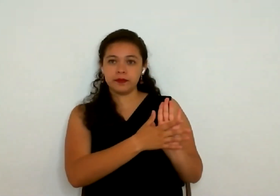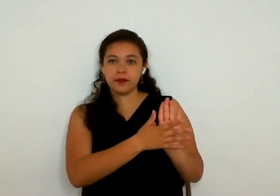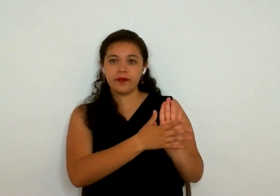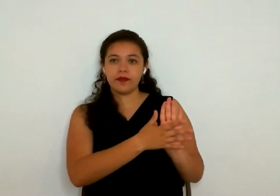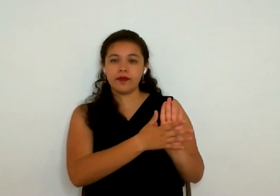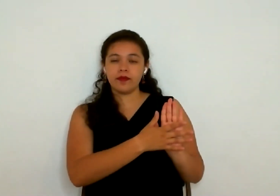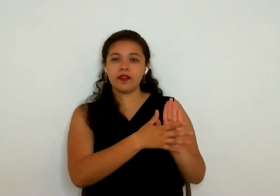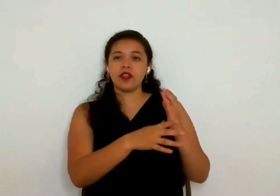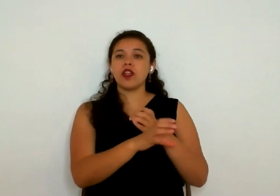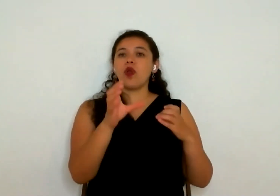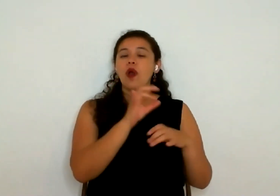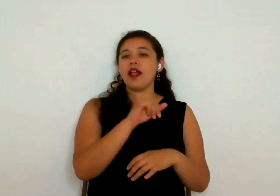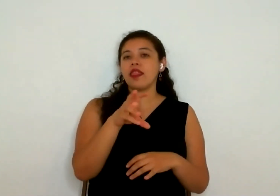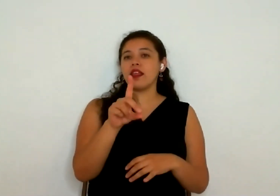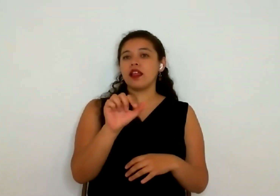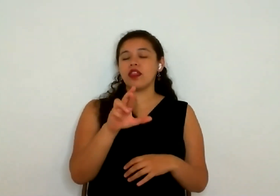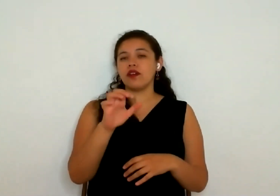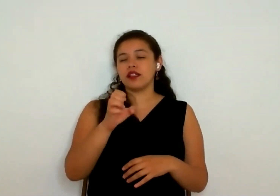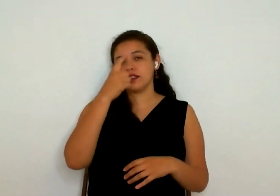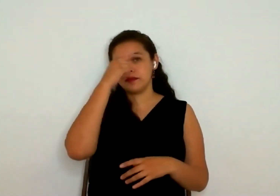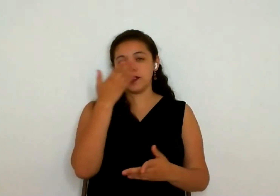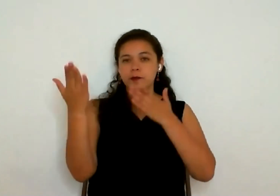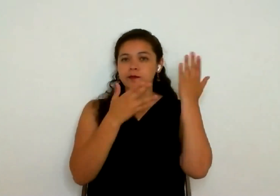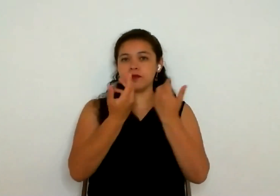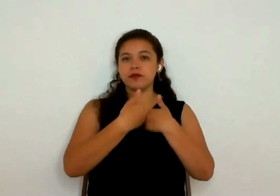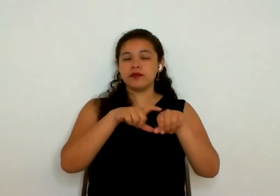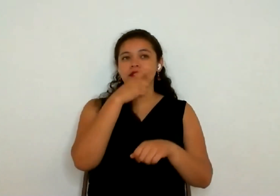indicadores que debe contener el estudio socioeconómico